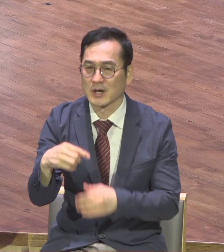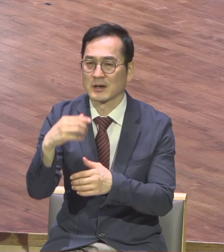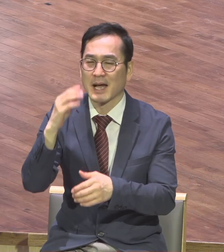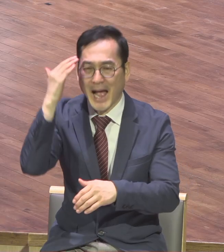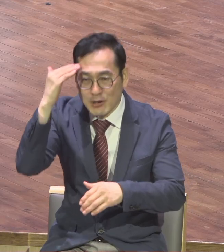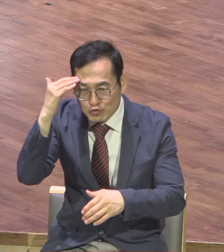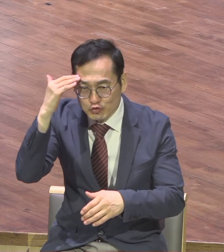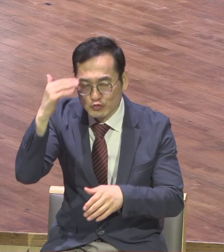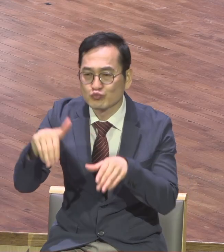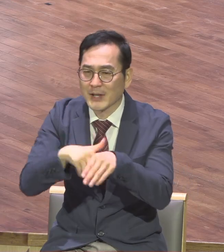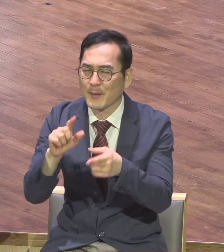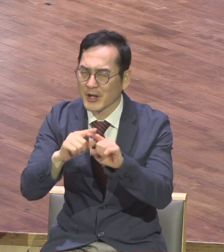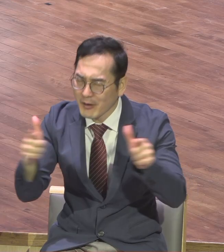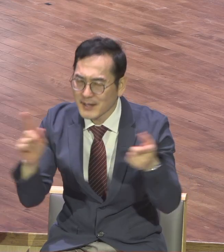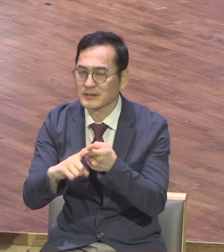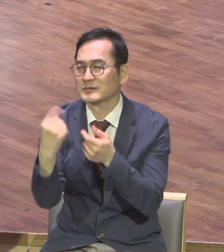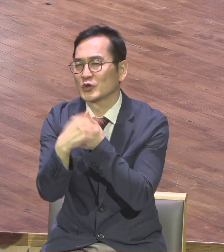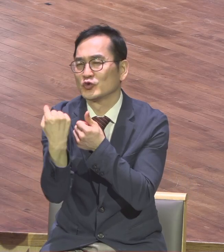후에